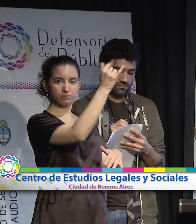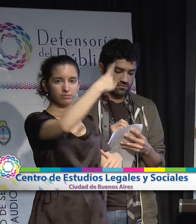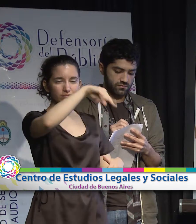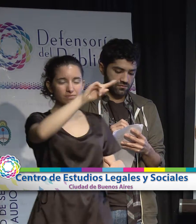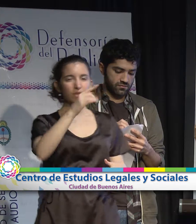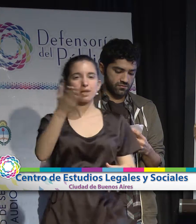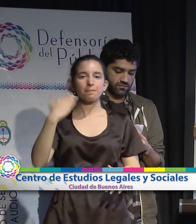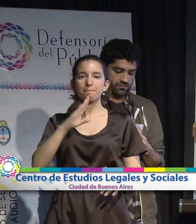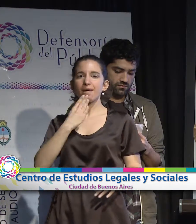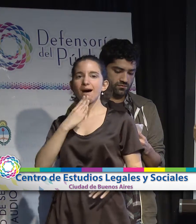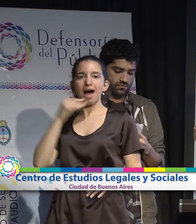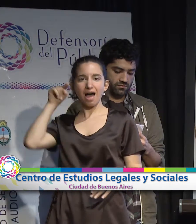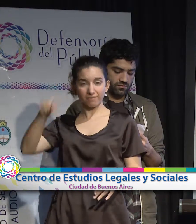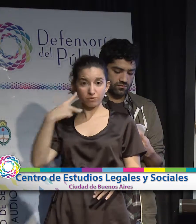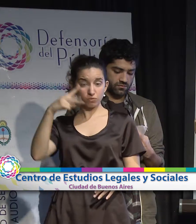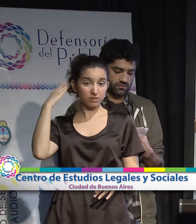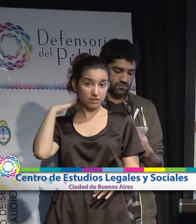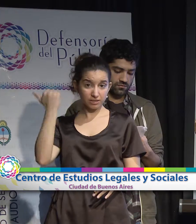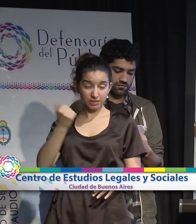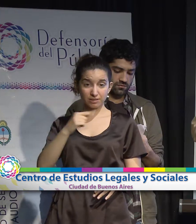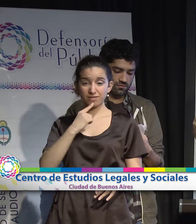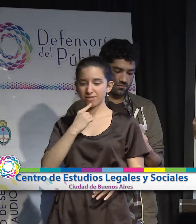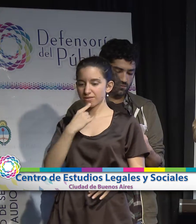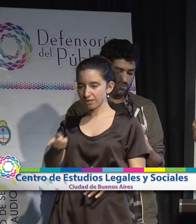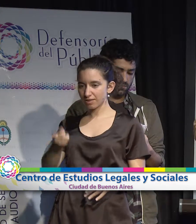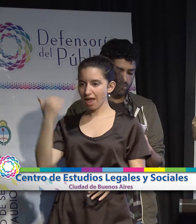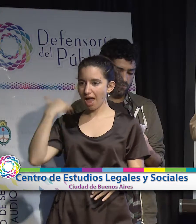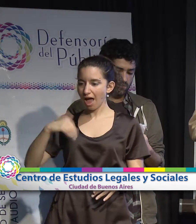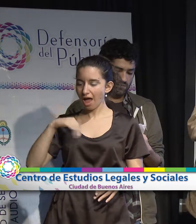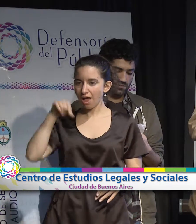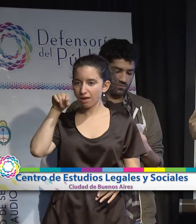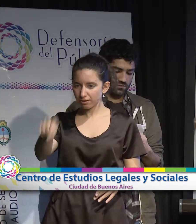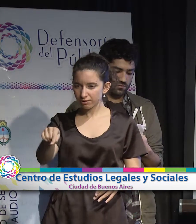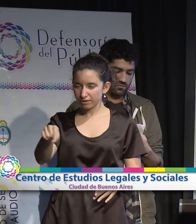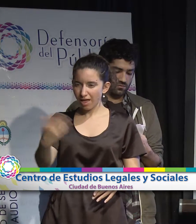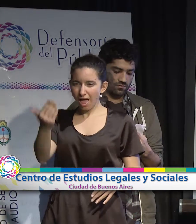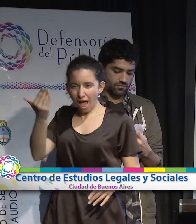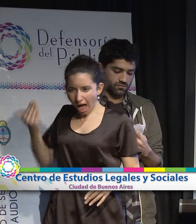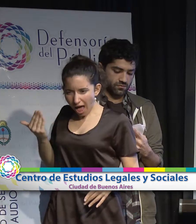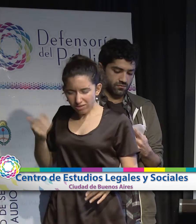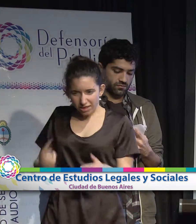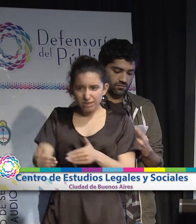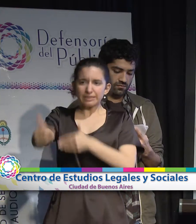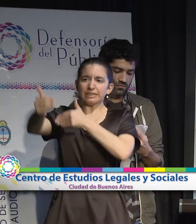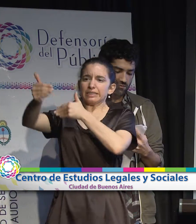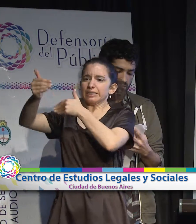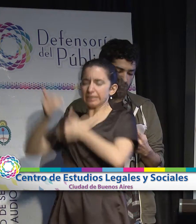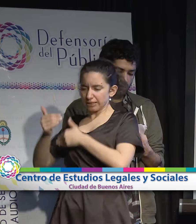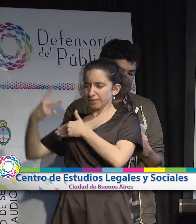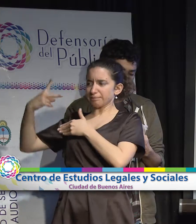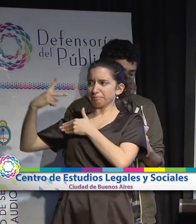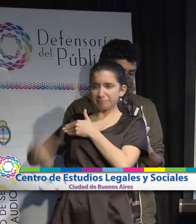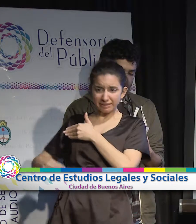de abril de este año que Argentina no podía regresar a las condiciones de limitación